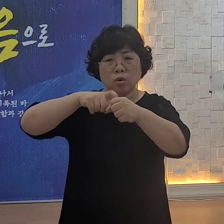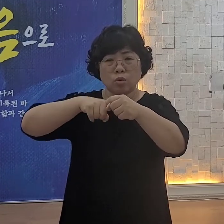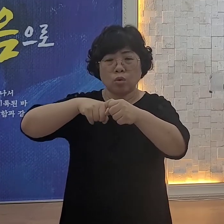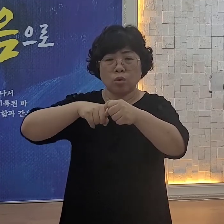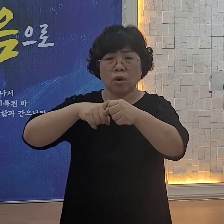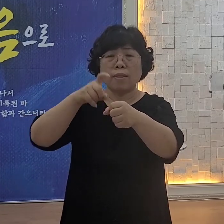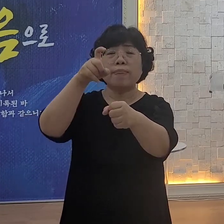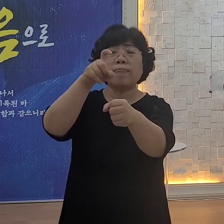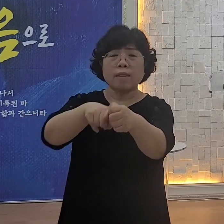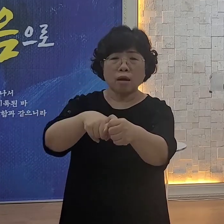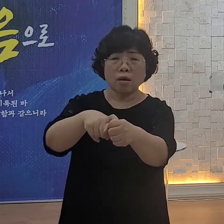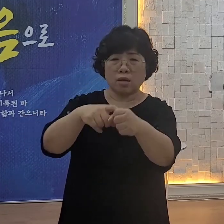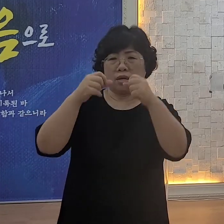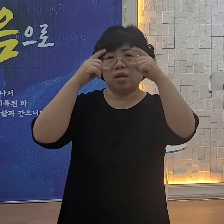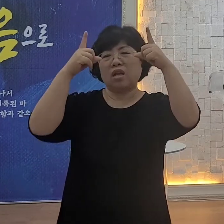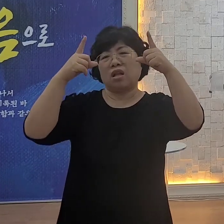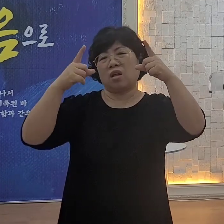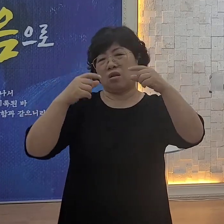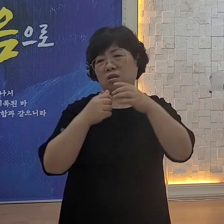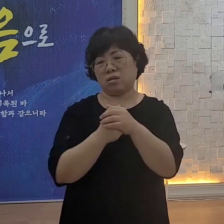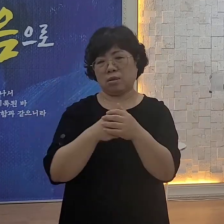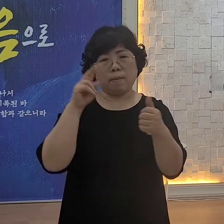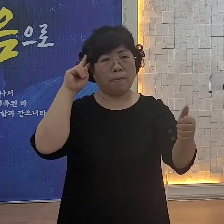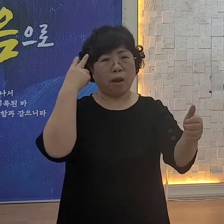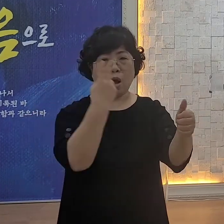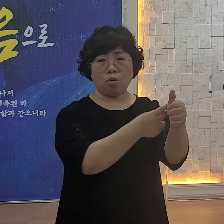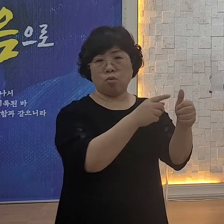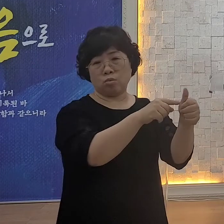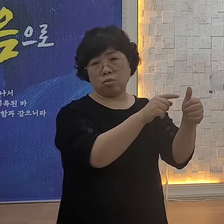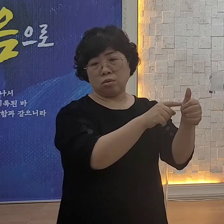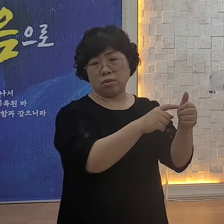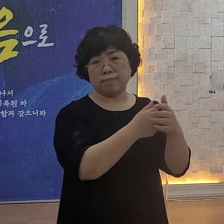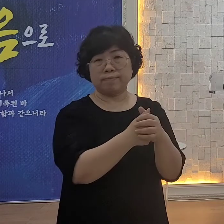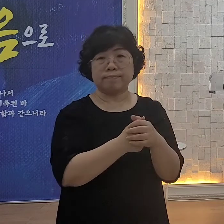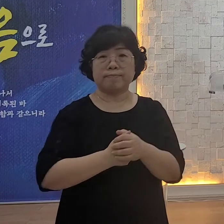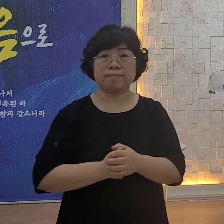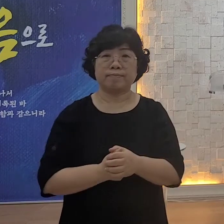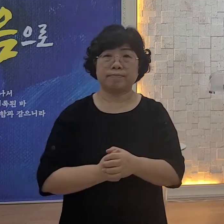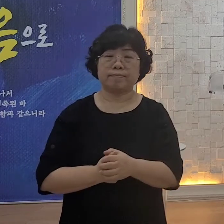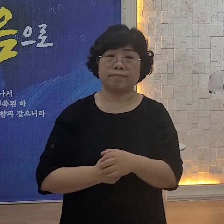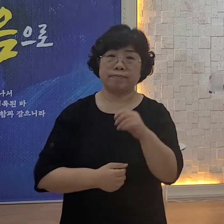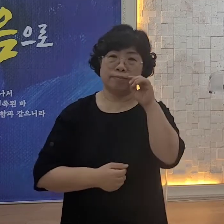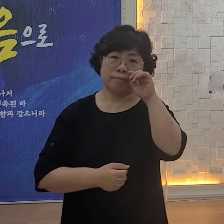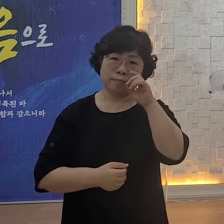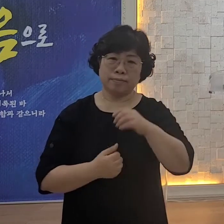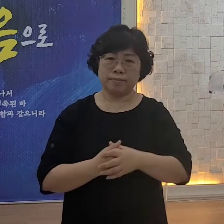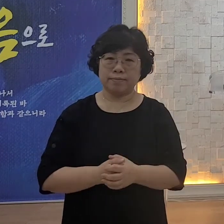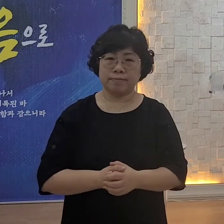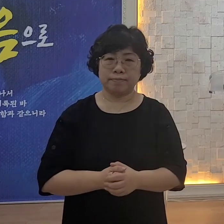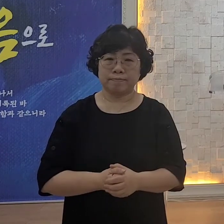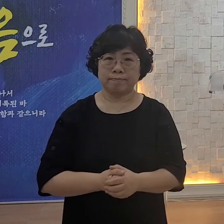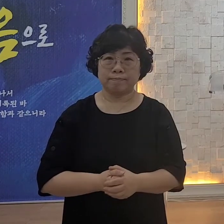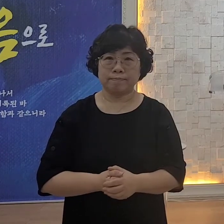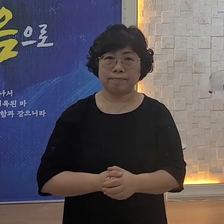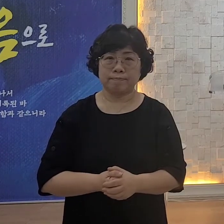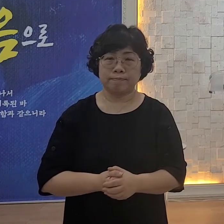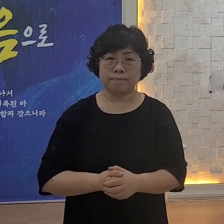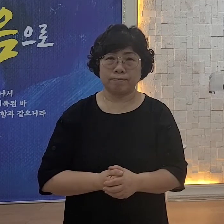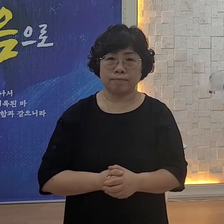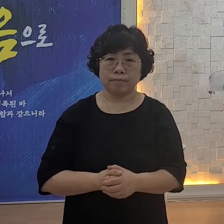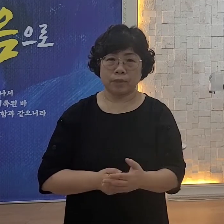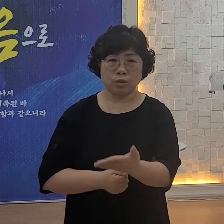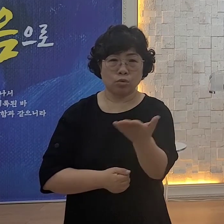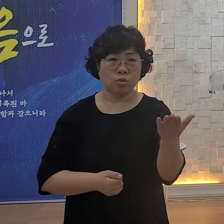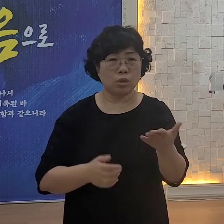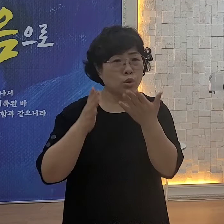것을 깨닫게 되었단 말이에요. 어떻게 해요? 여러분, 오늘 이 말씀이 결론 말씀입니다. 우리